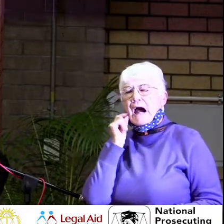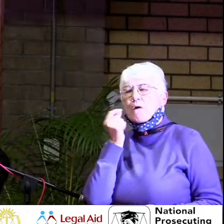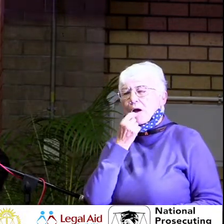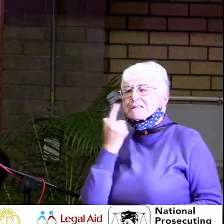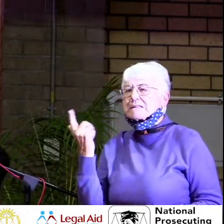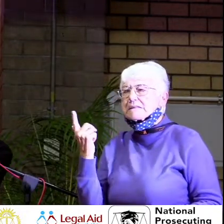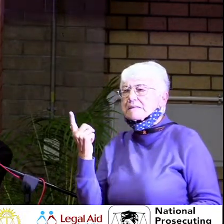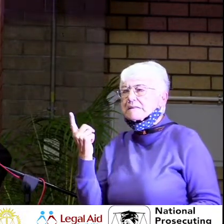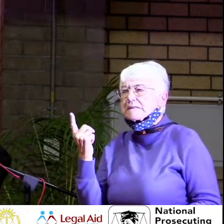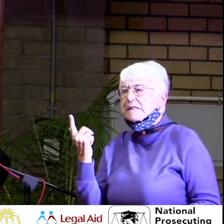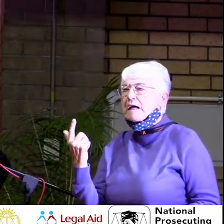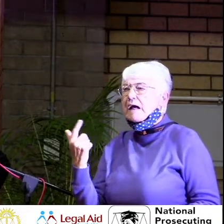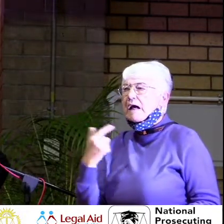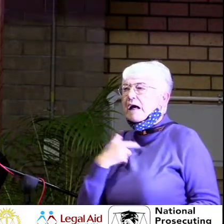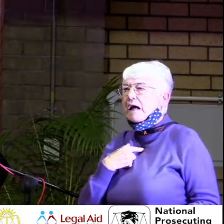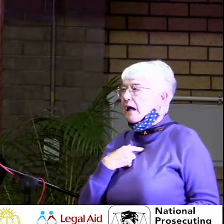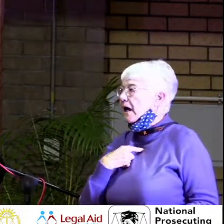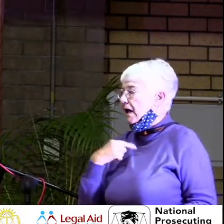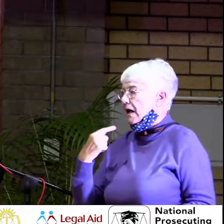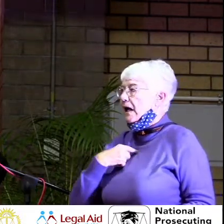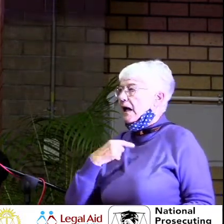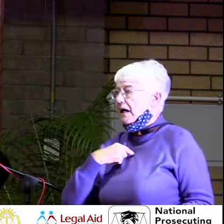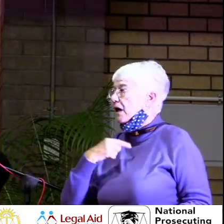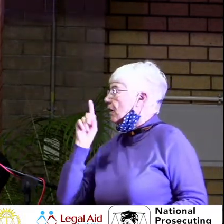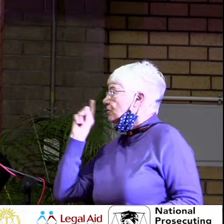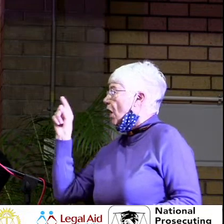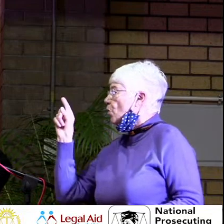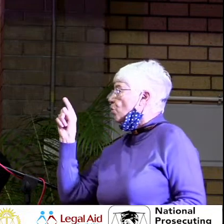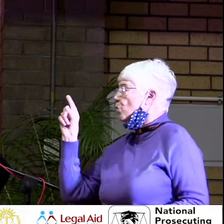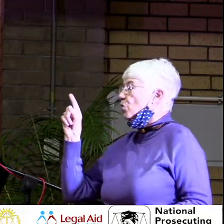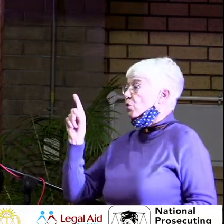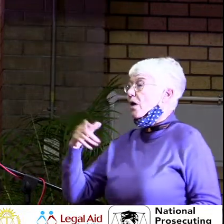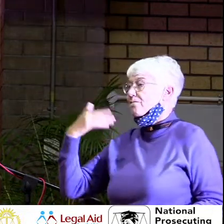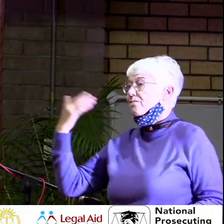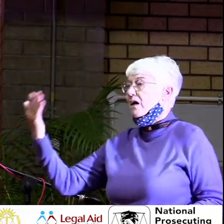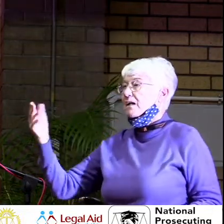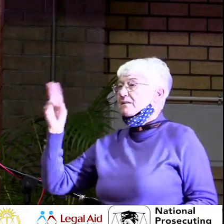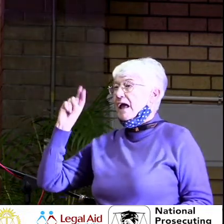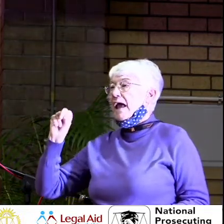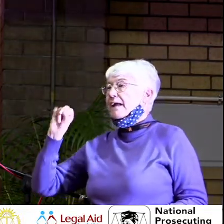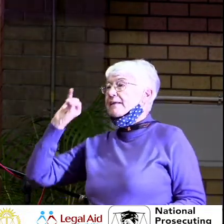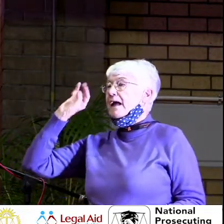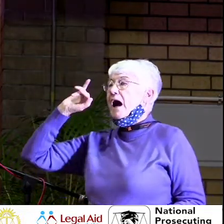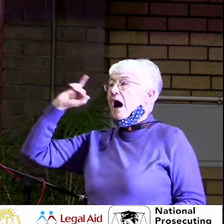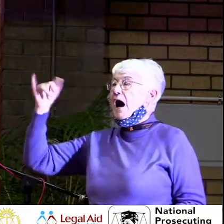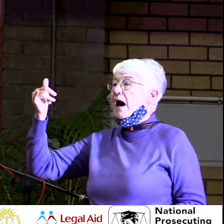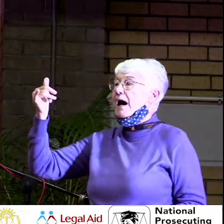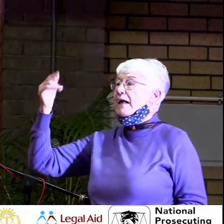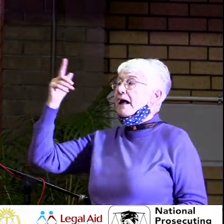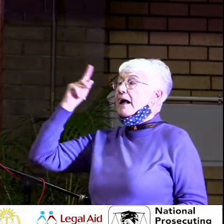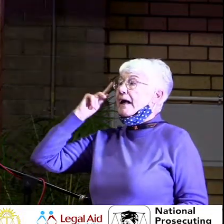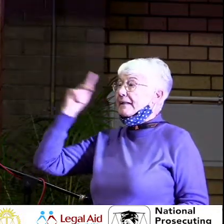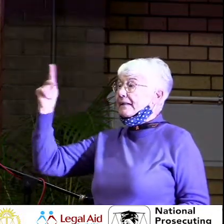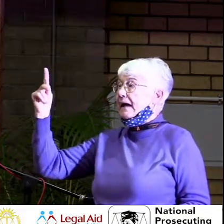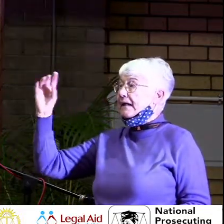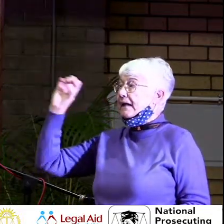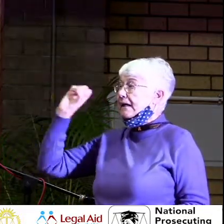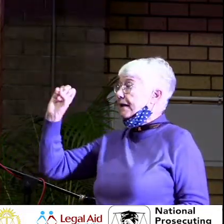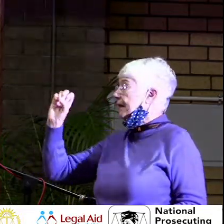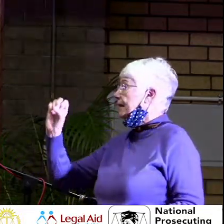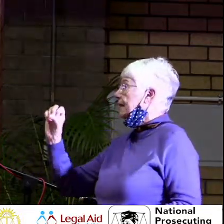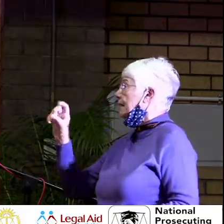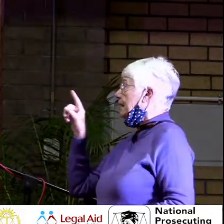my naam is Moraji Naik. U moet dit baie mooi onthou, né? Want ek is die acting